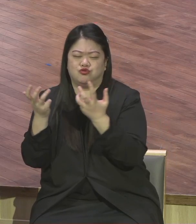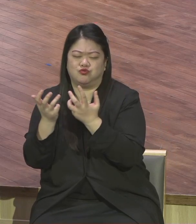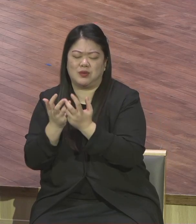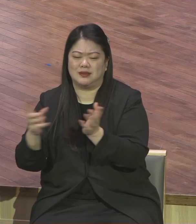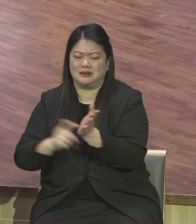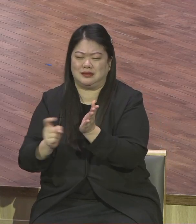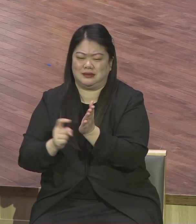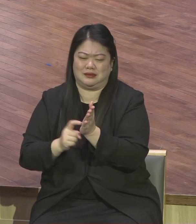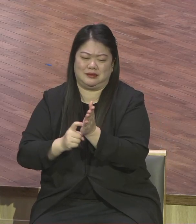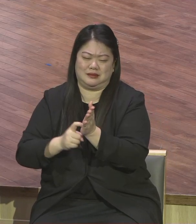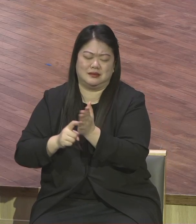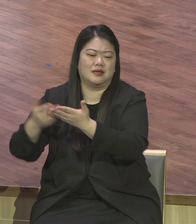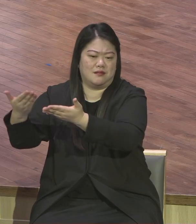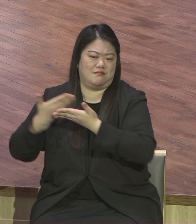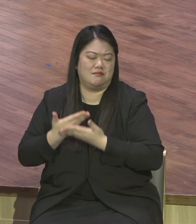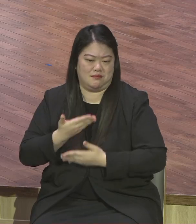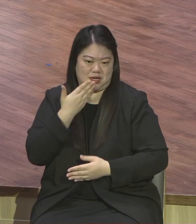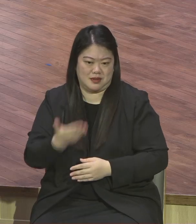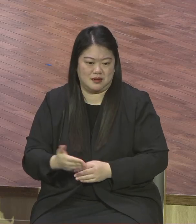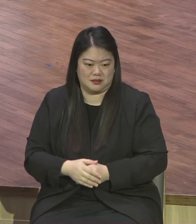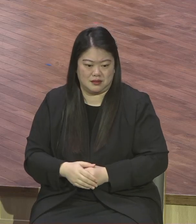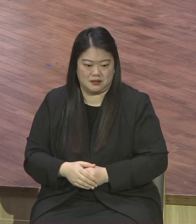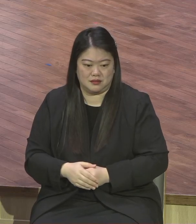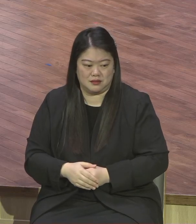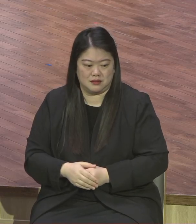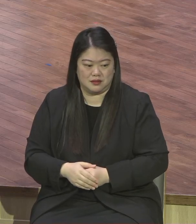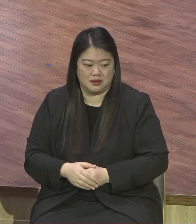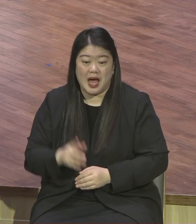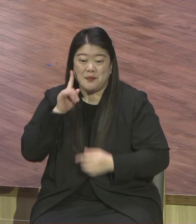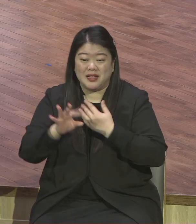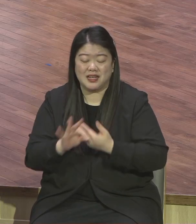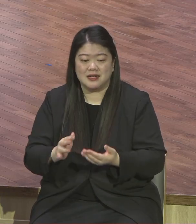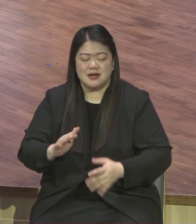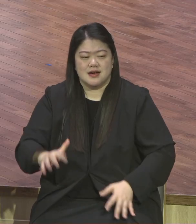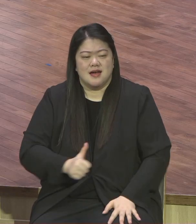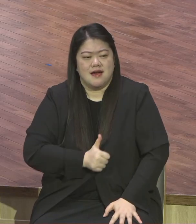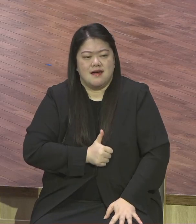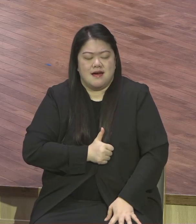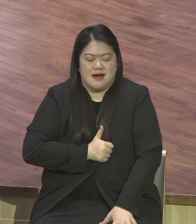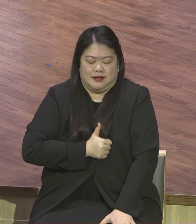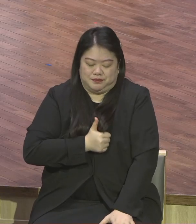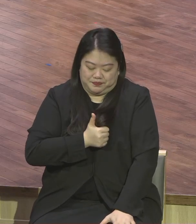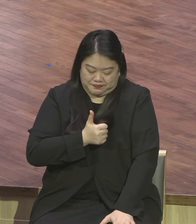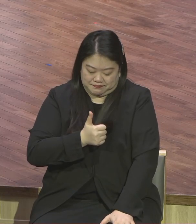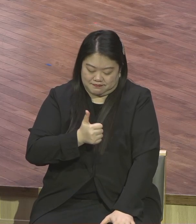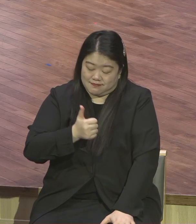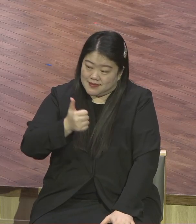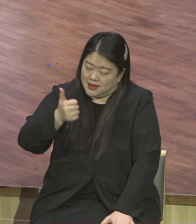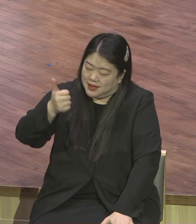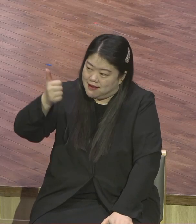하신다. 그래서 무슨 화날 일 있으면 주여